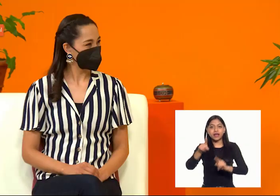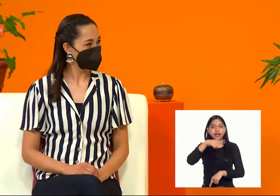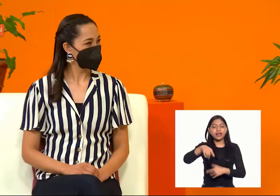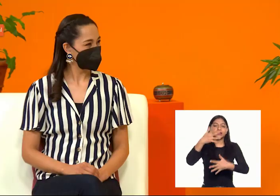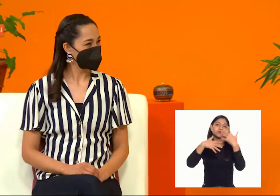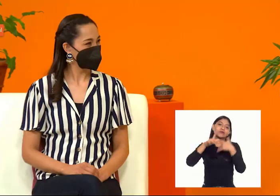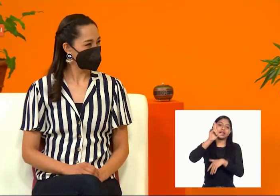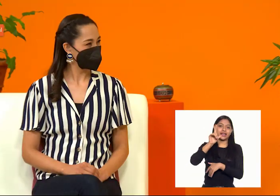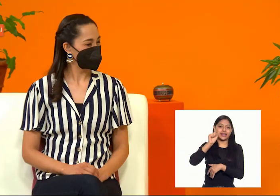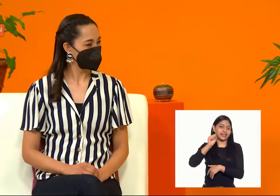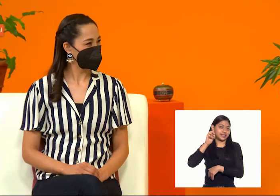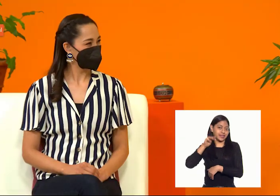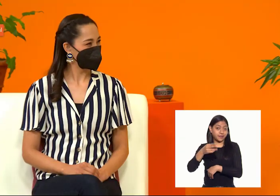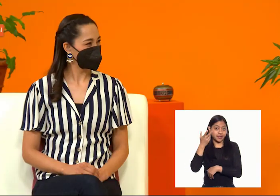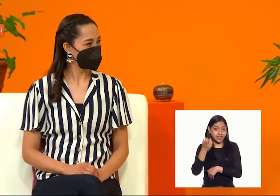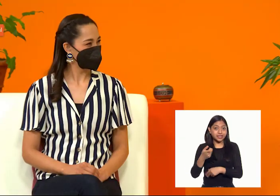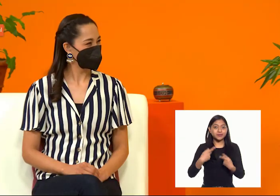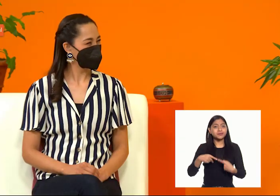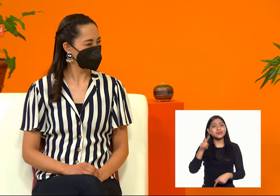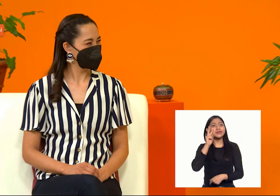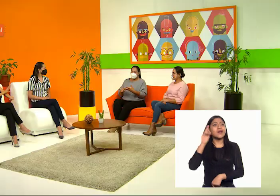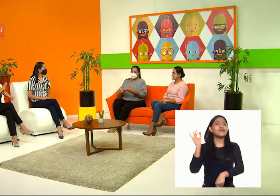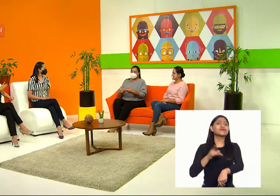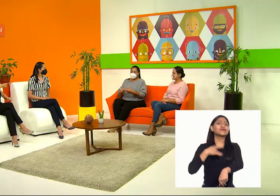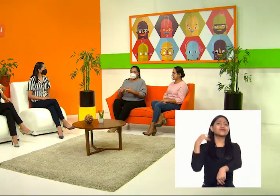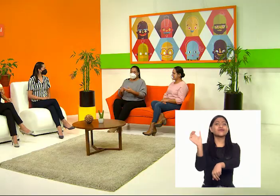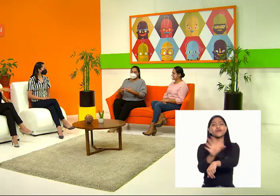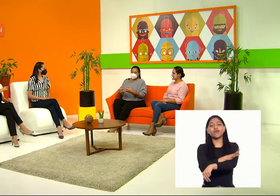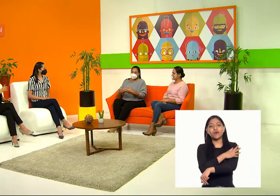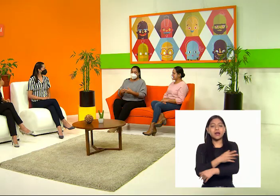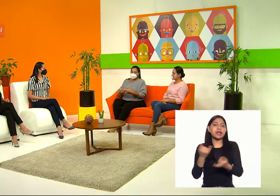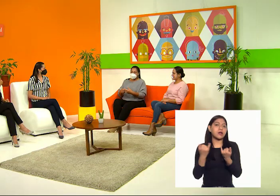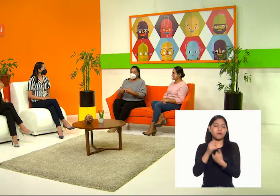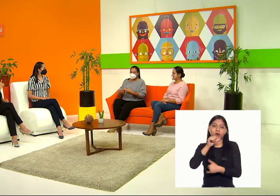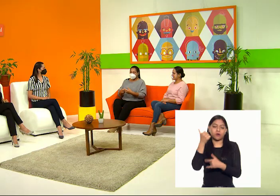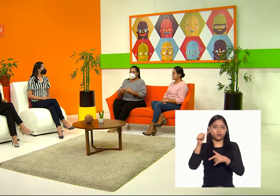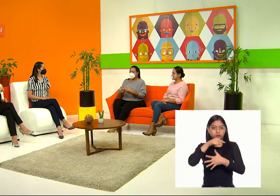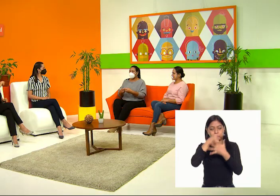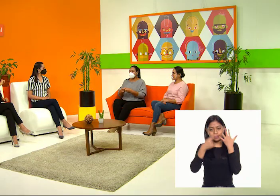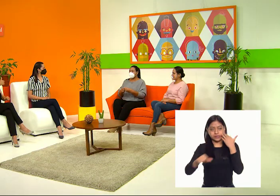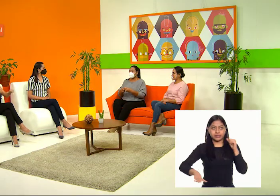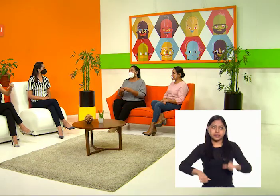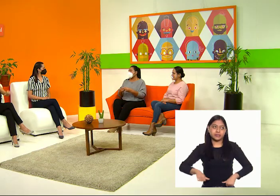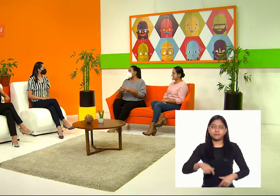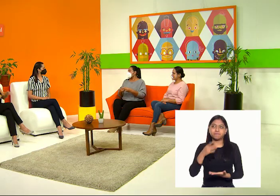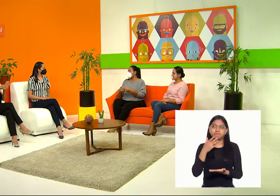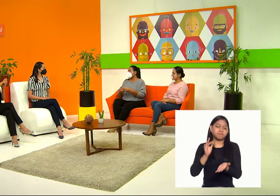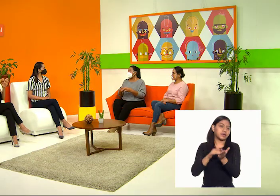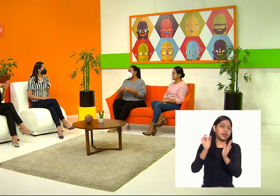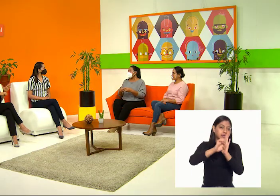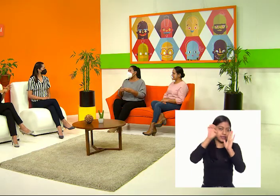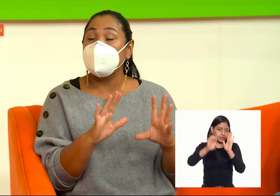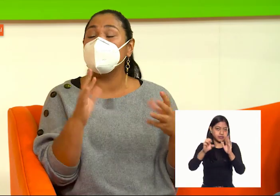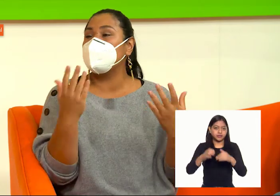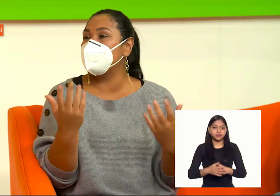señas, obviamente, y eso les emociona mucho. Otras actividades que hemos hecho, por ejemplo, es